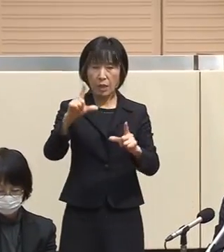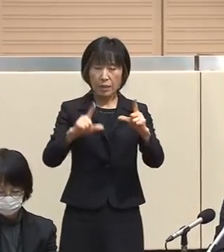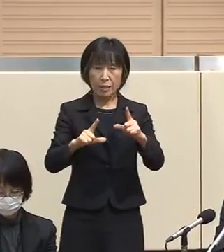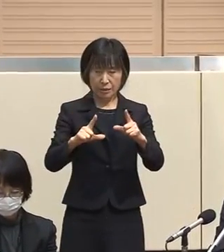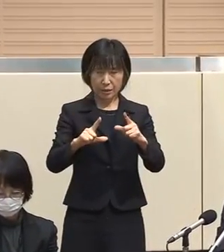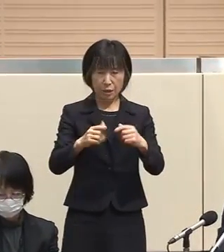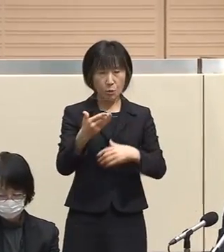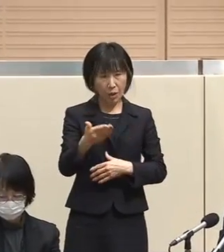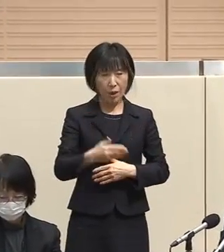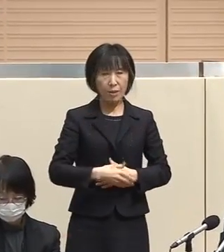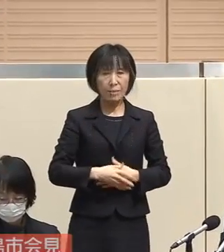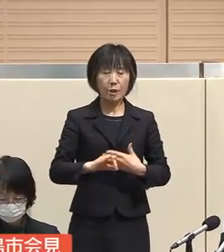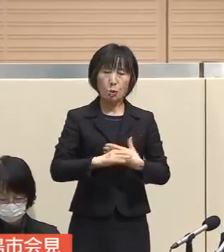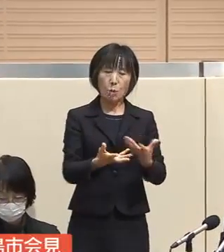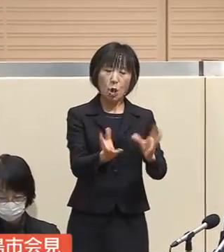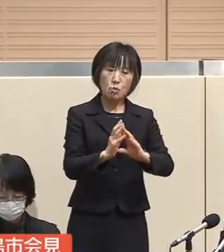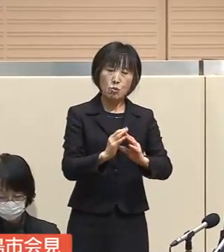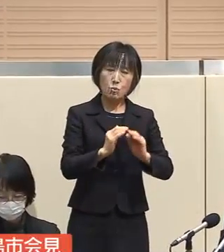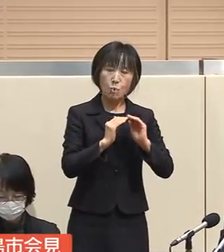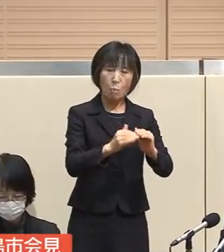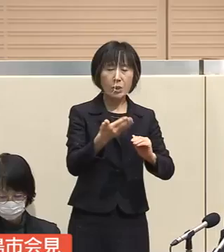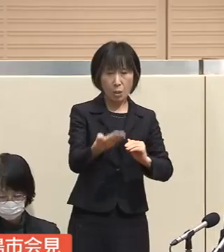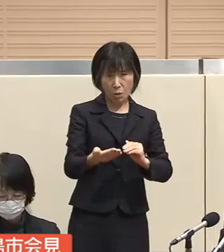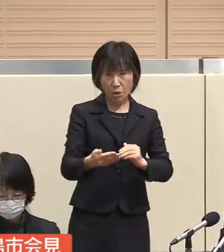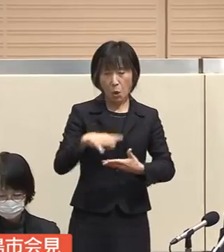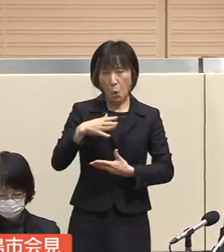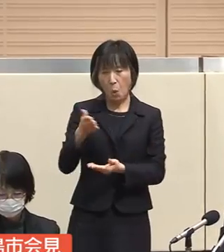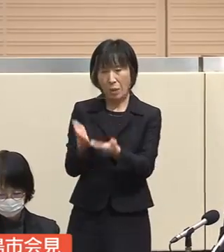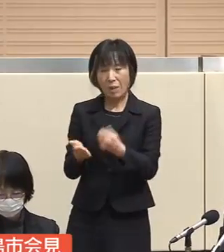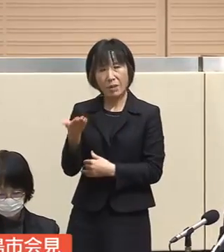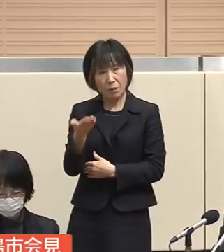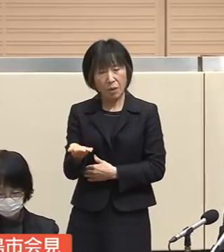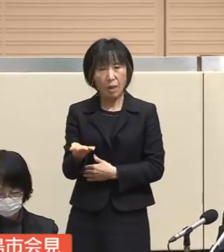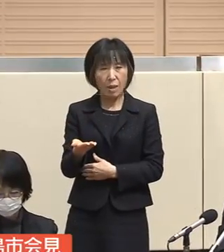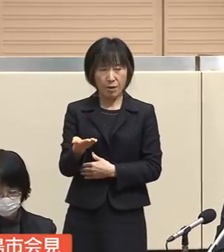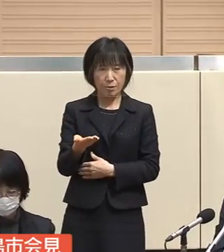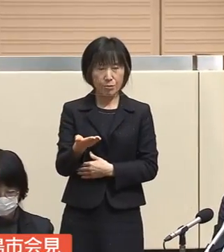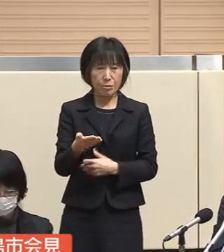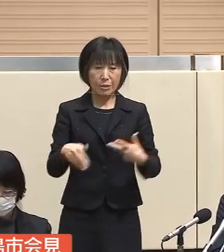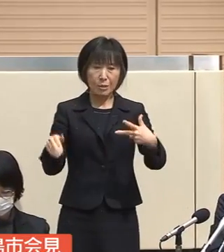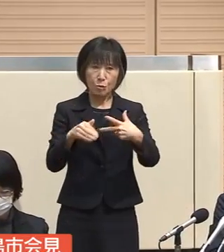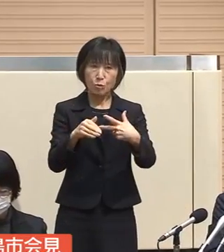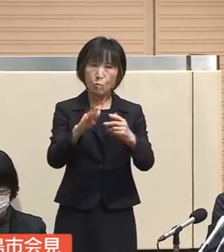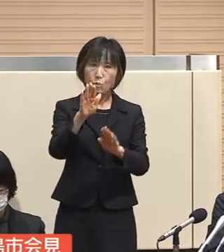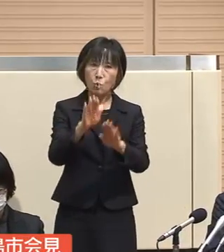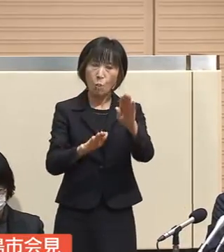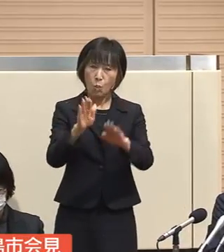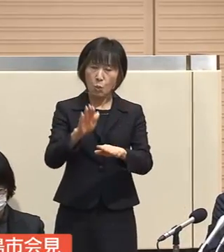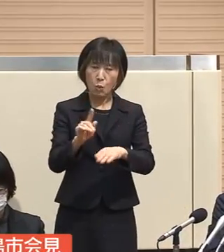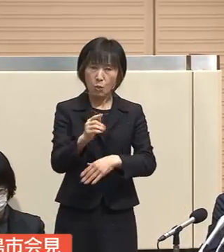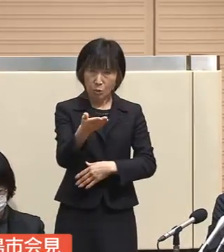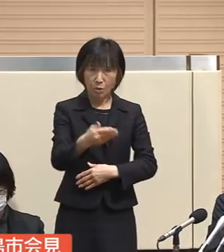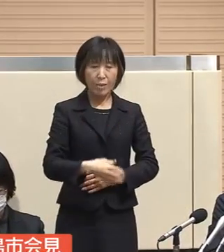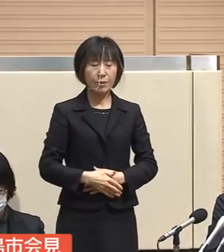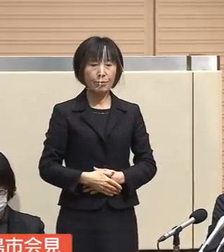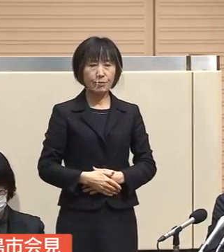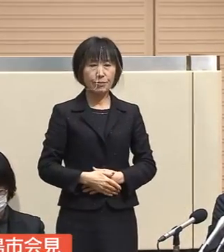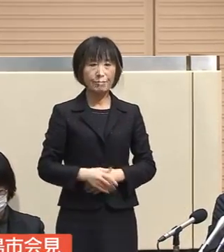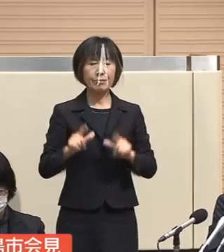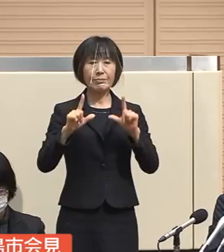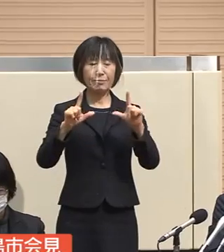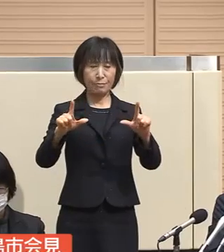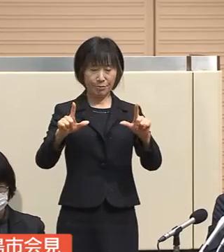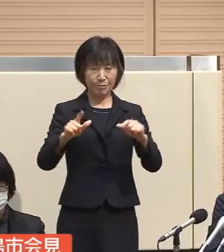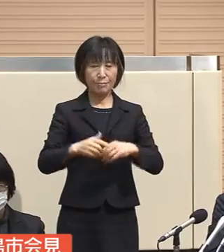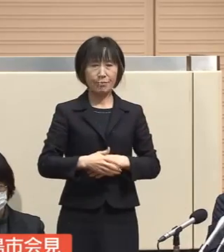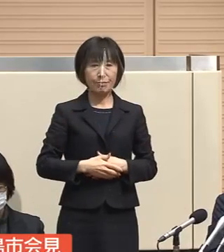フルフォームだったり条件が選べると思うんですけども、その携帯についての効果というのはそこまでちゃんと考えられるんですか。 そうですね、やはり、今おっしゃ